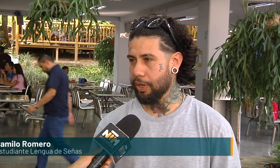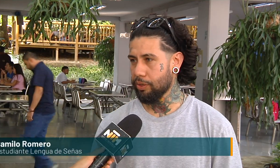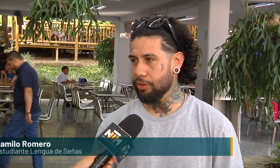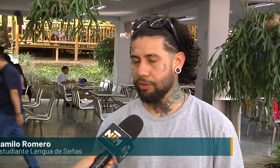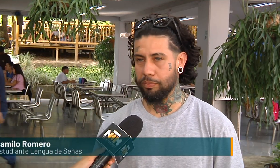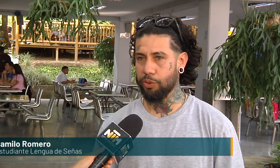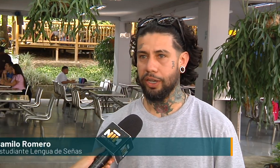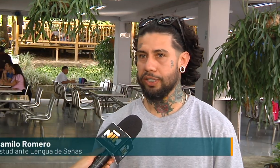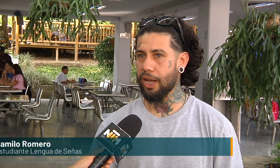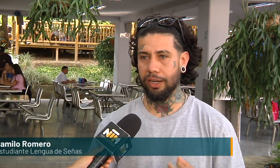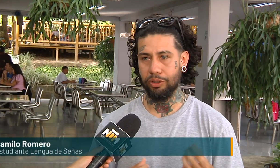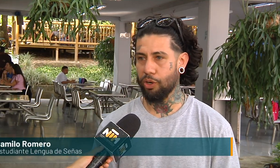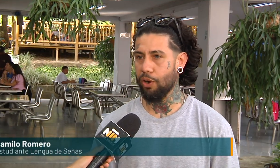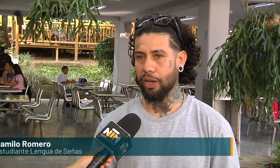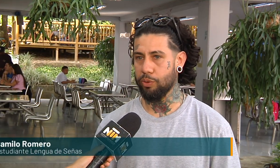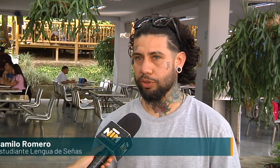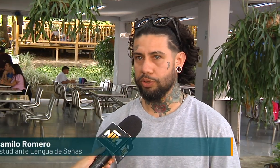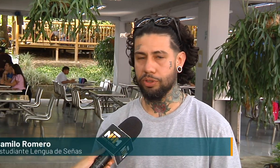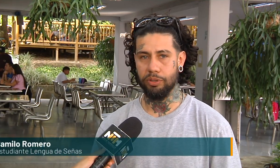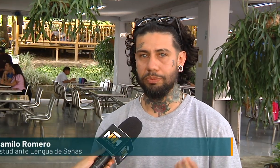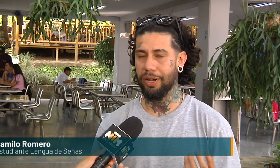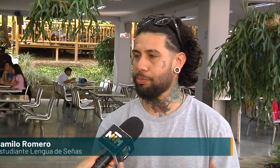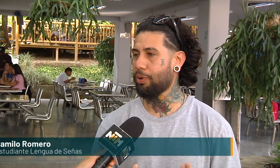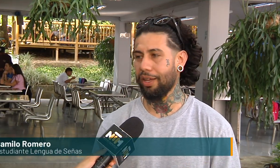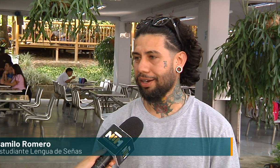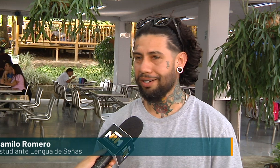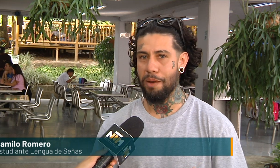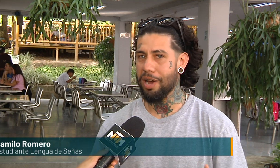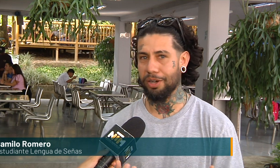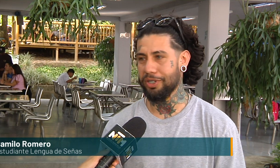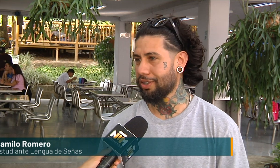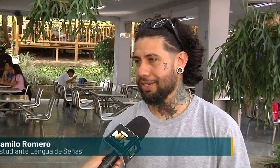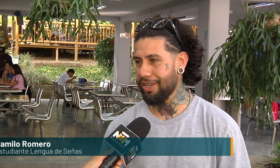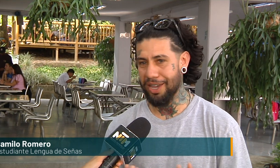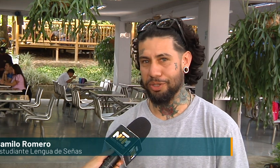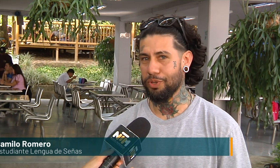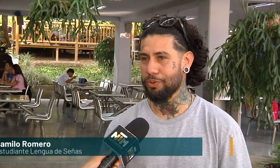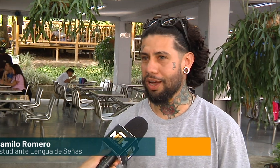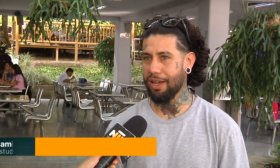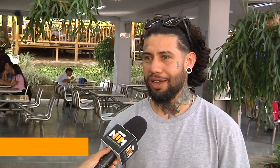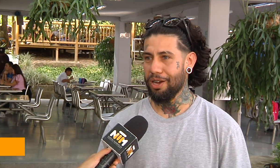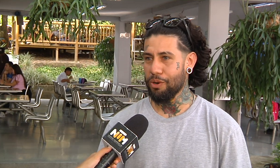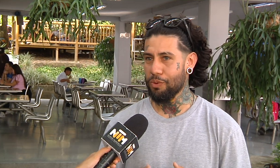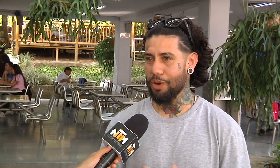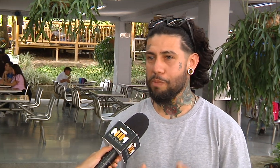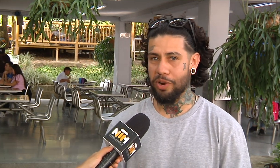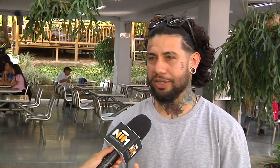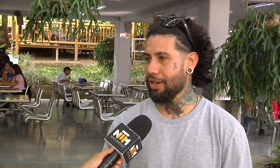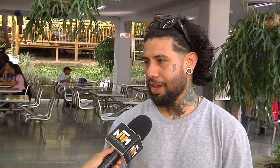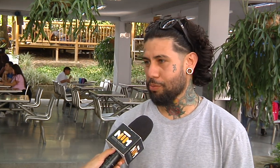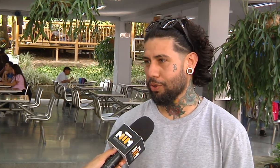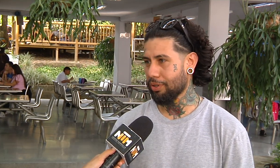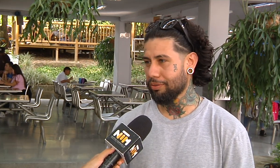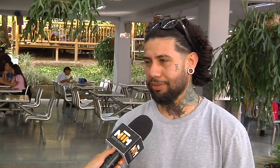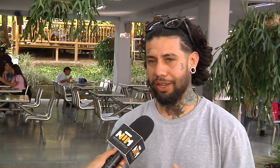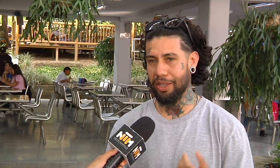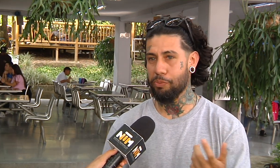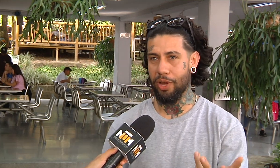manos de utilizar todos los recursos para poder amarnos entre sí. Y esto es una muestra de amor, de poder